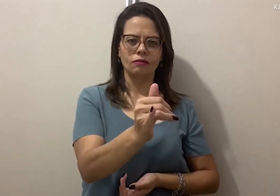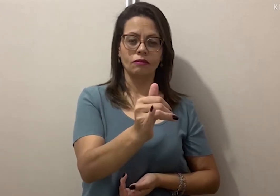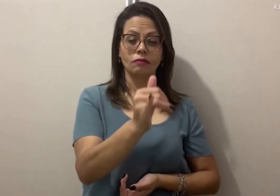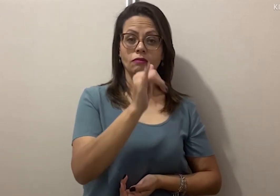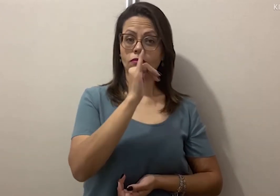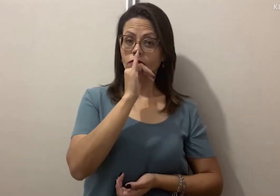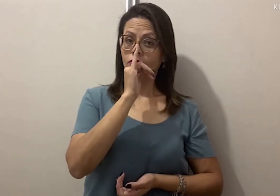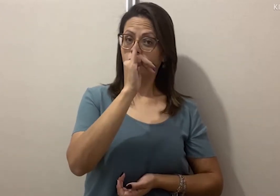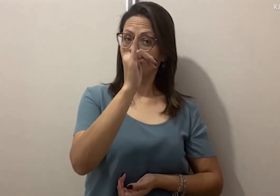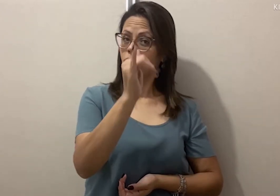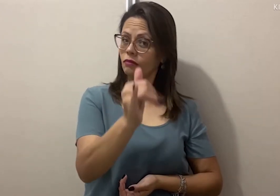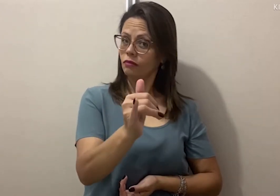Avisar.